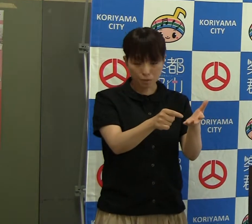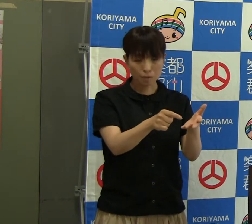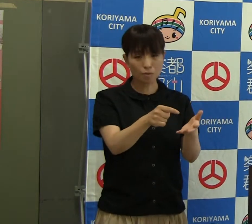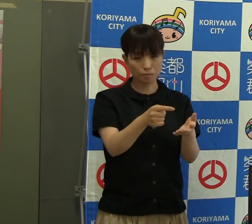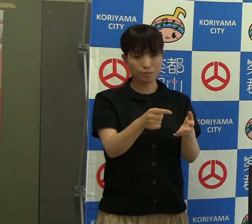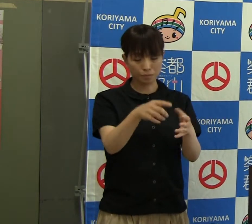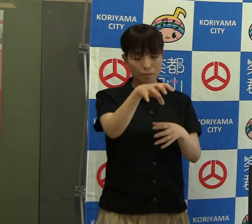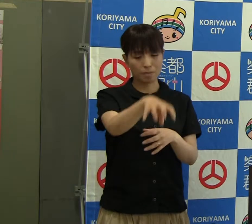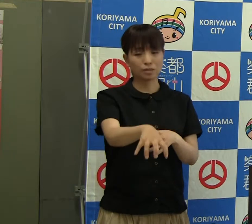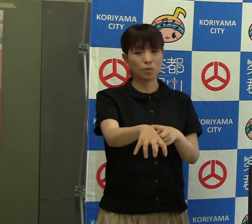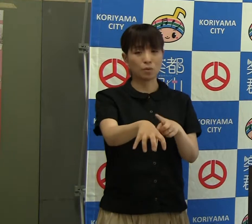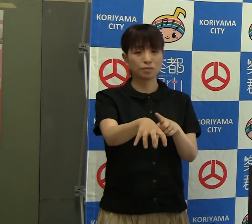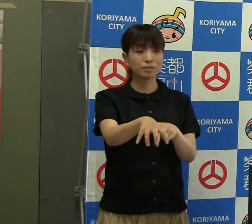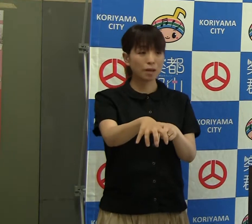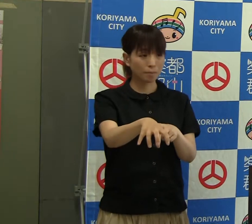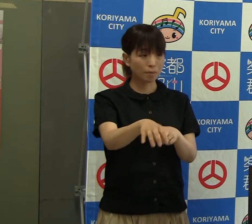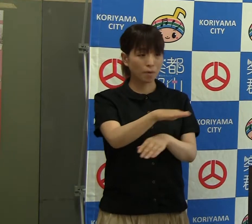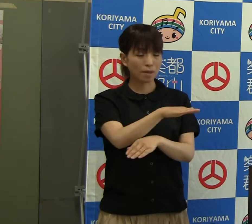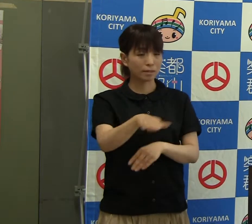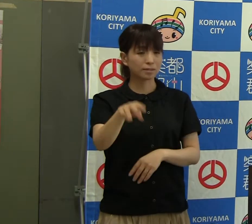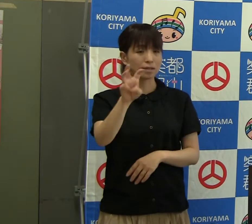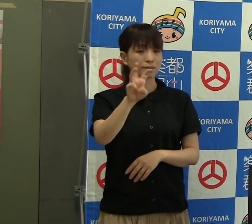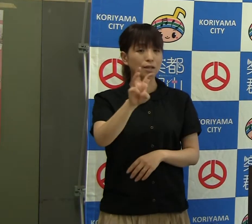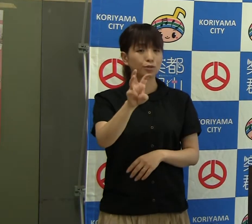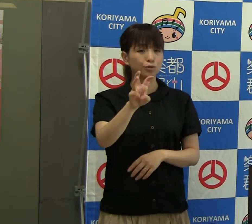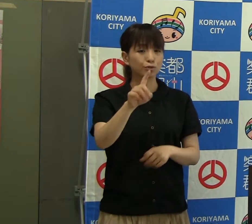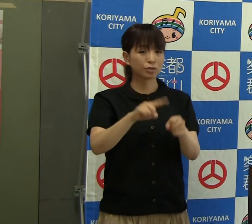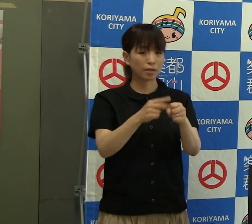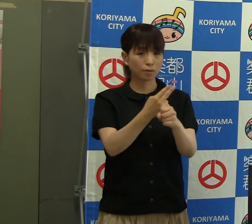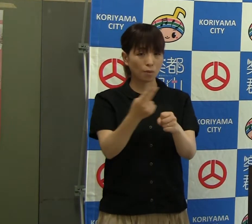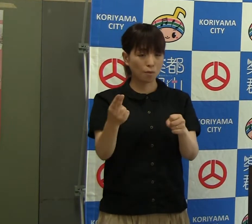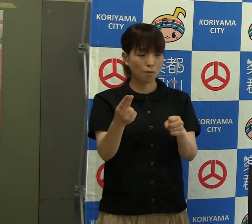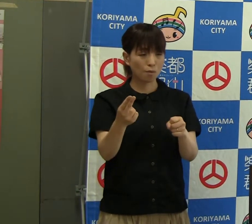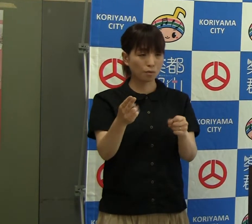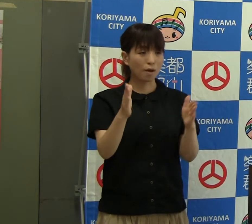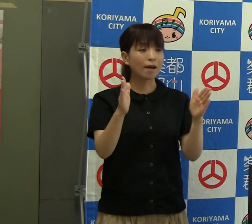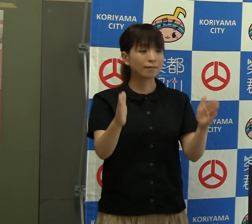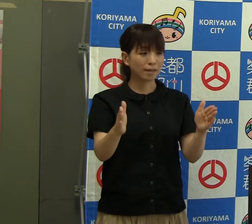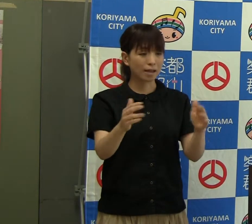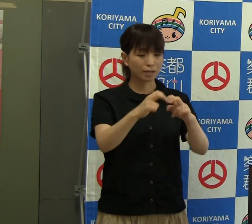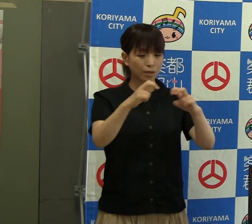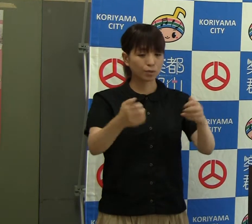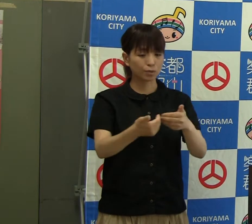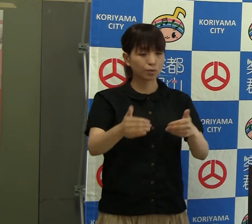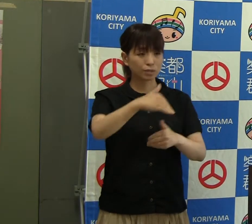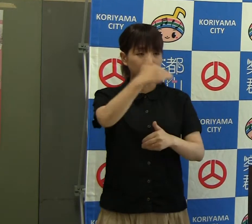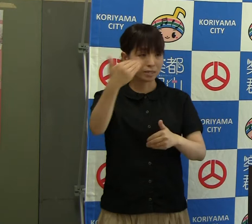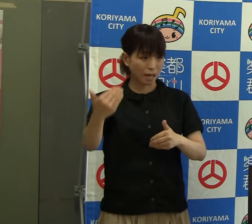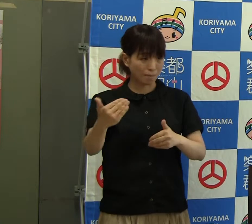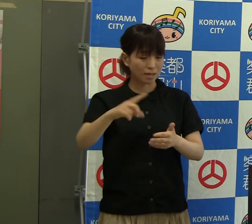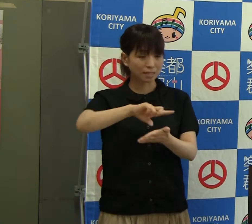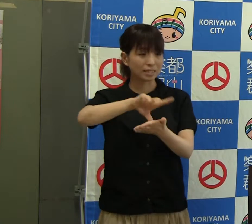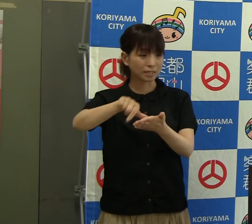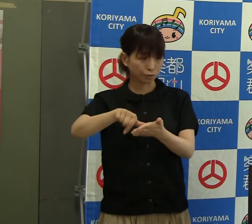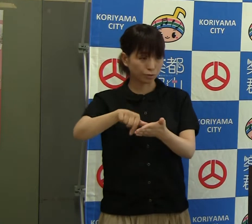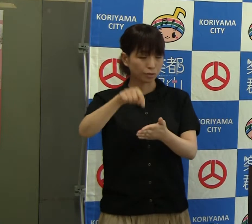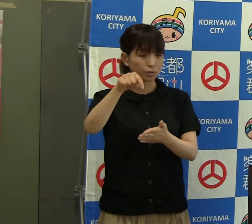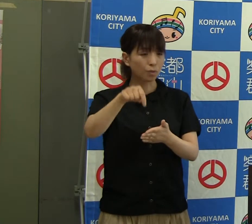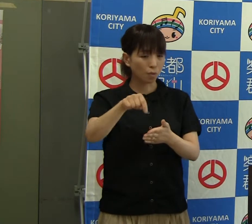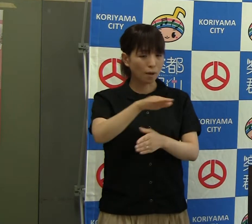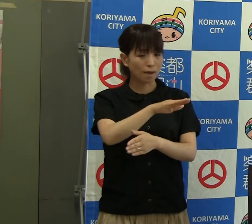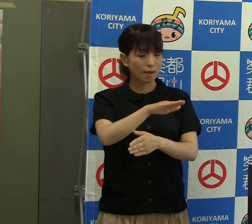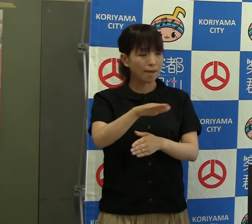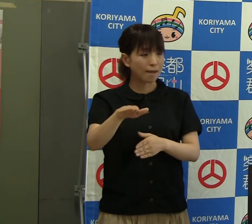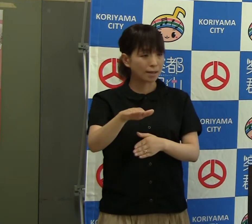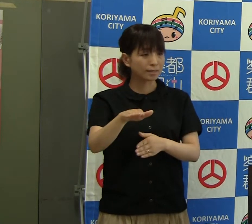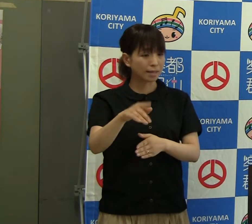積み込み場につきましても平成30年度内に福山町福原地域、これは平成記